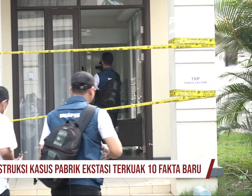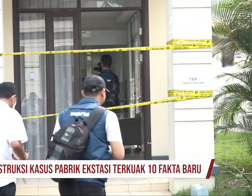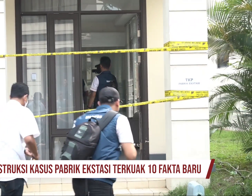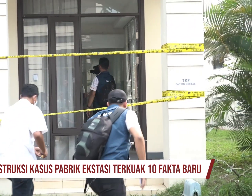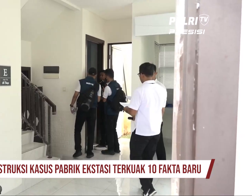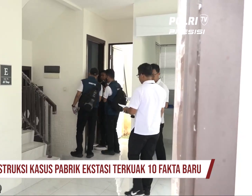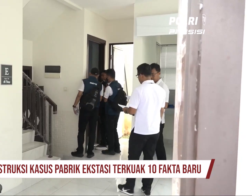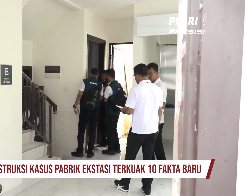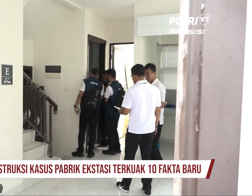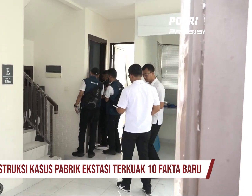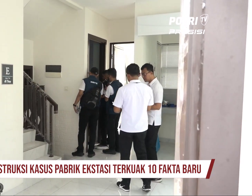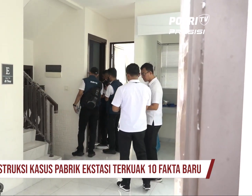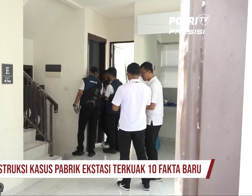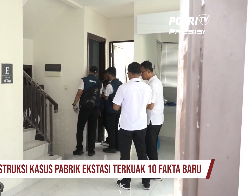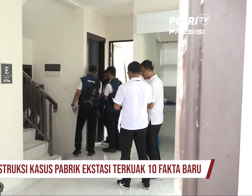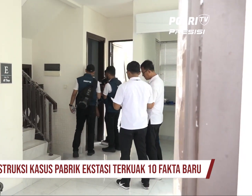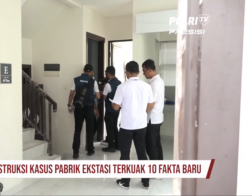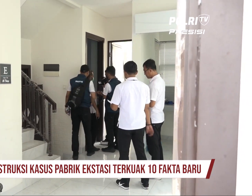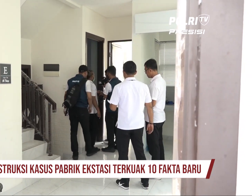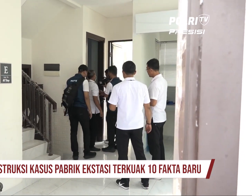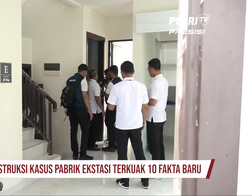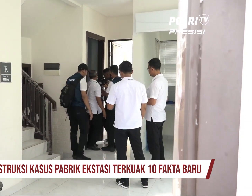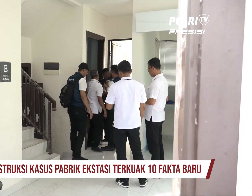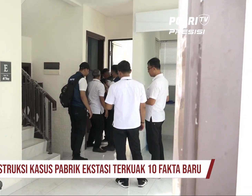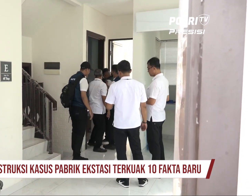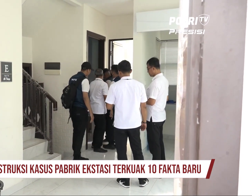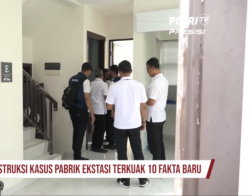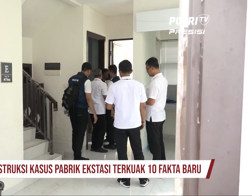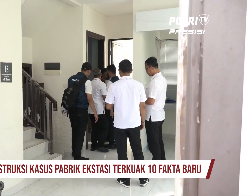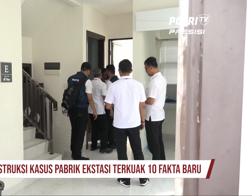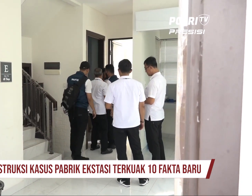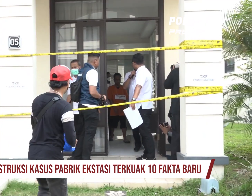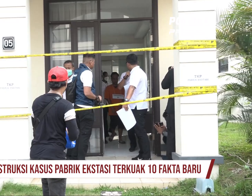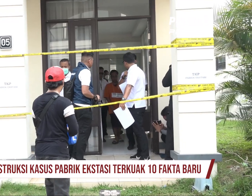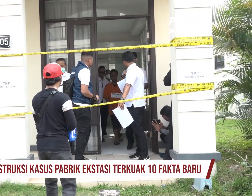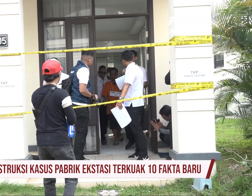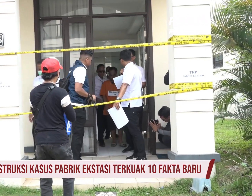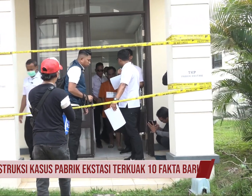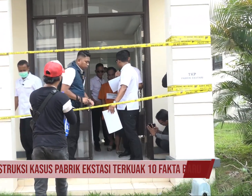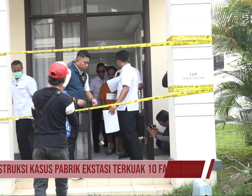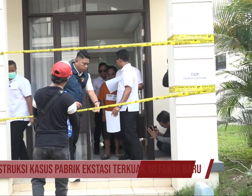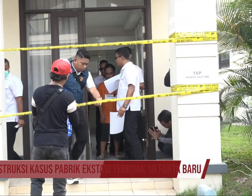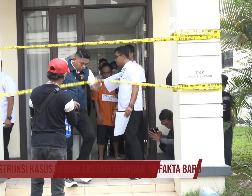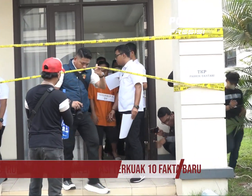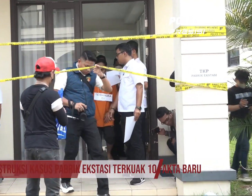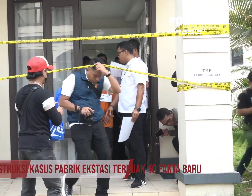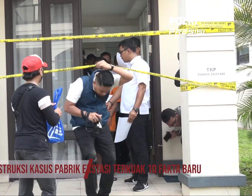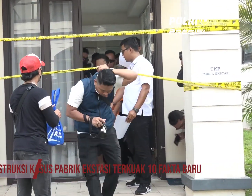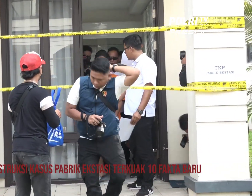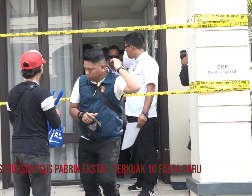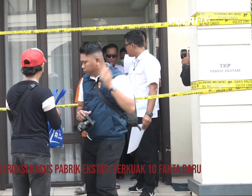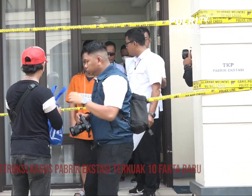dan ironisnya, pada saat penangkapan dan penggerebekan di TKP ini ternyata ada paket lagi yang